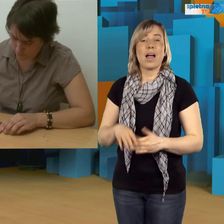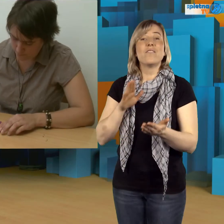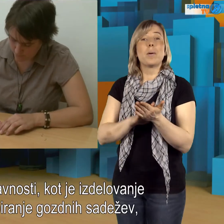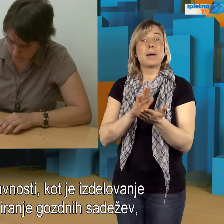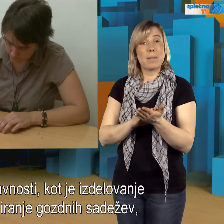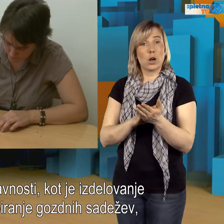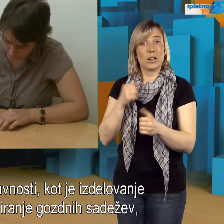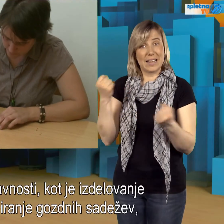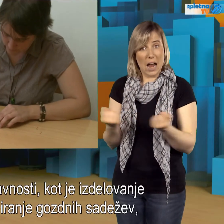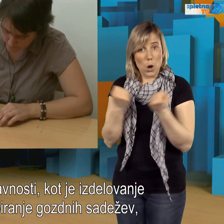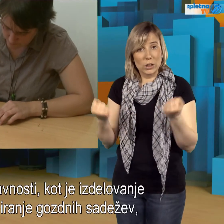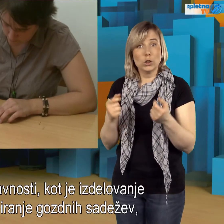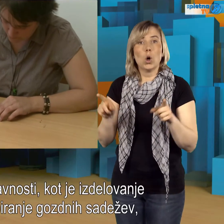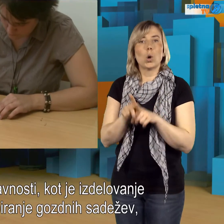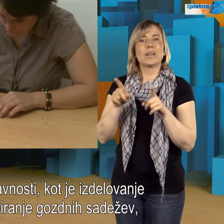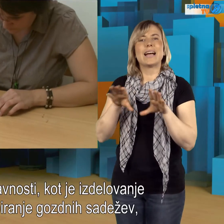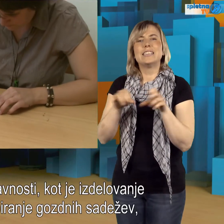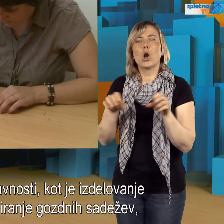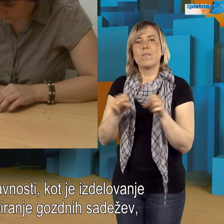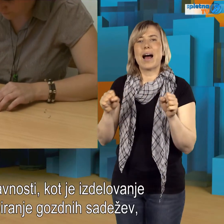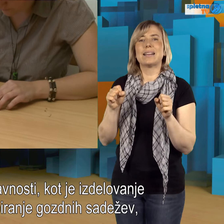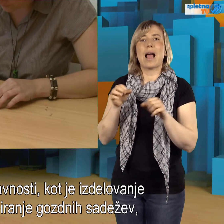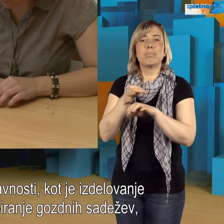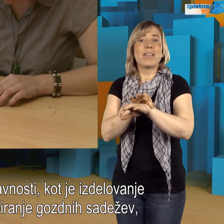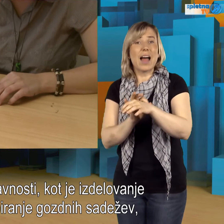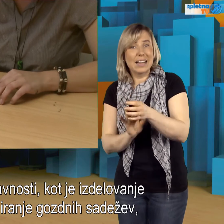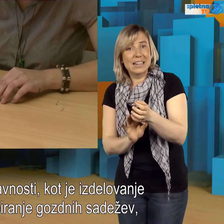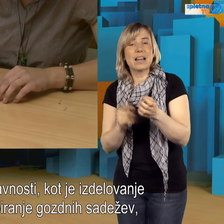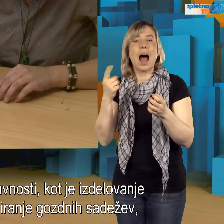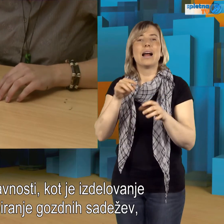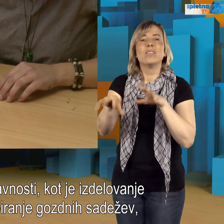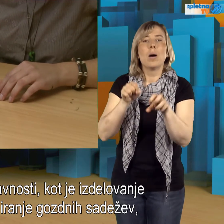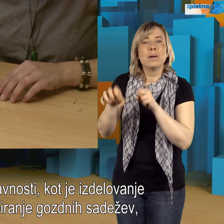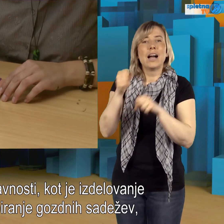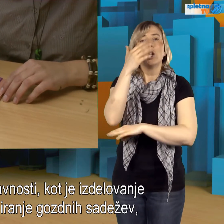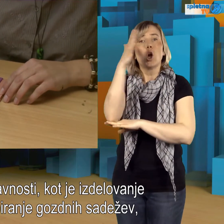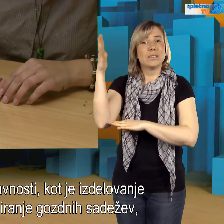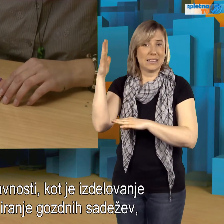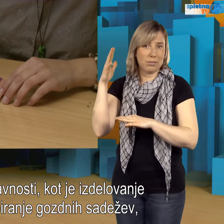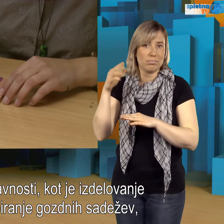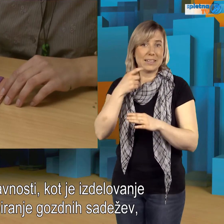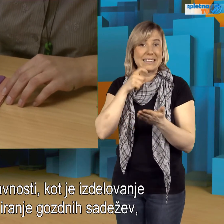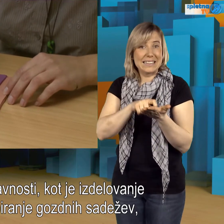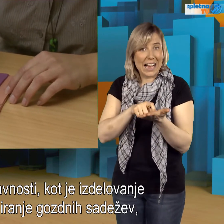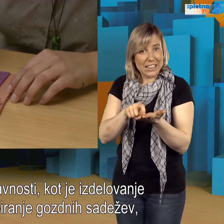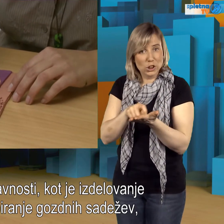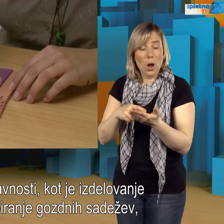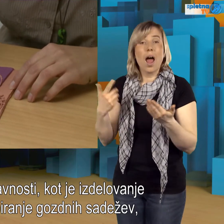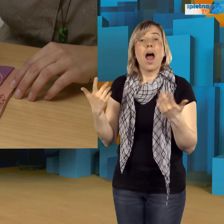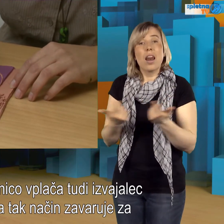V primeru dejavnosti, kot je izdelovanje nakita ali nabiranje gozdnih sadežev, lahko vrednotnico plača tudi izvajalec